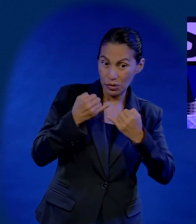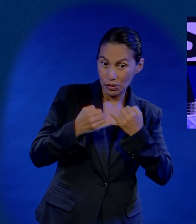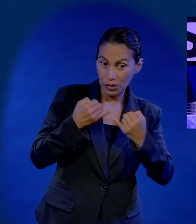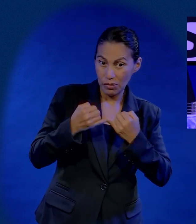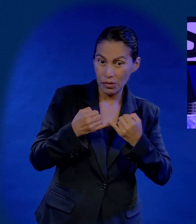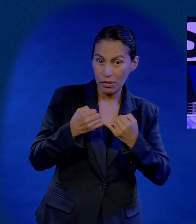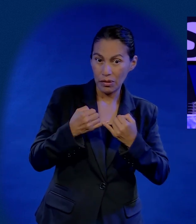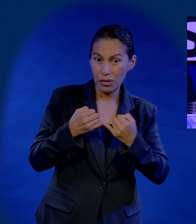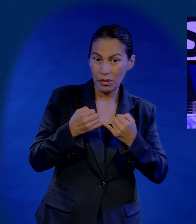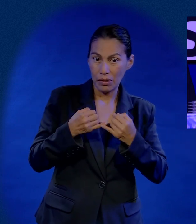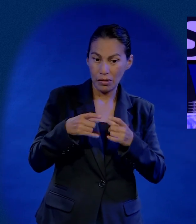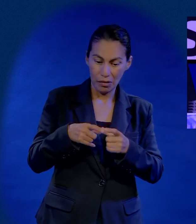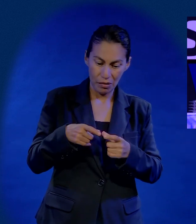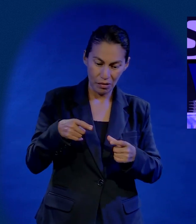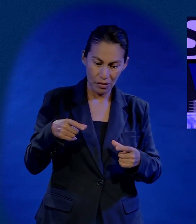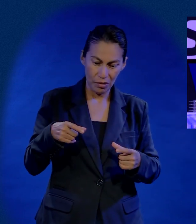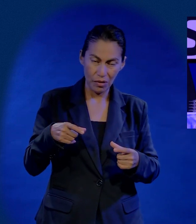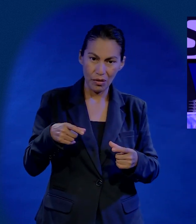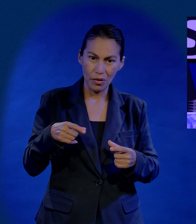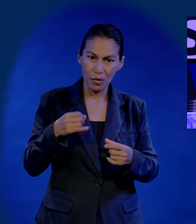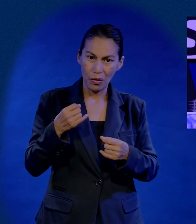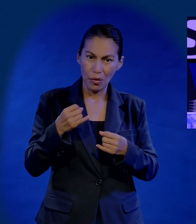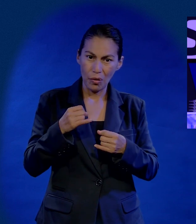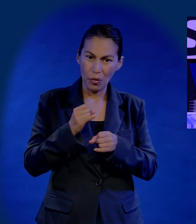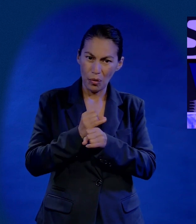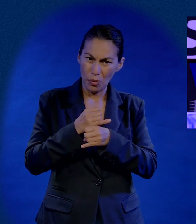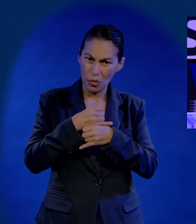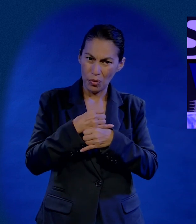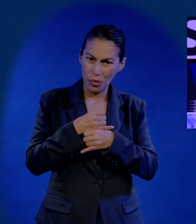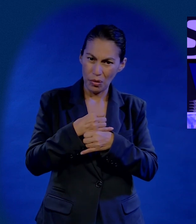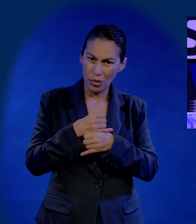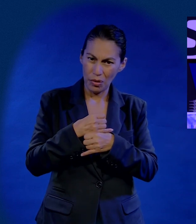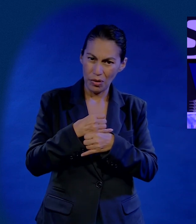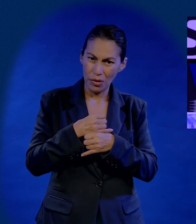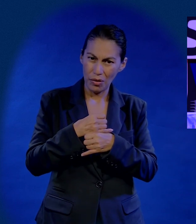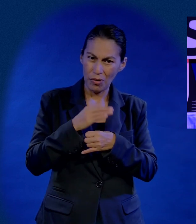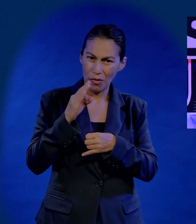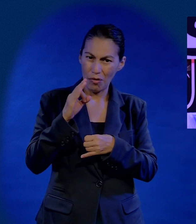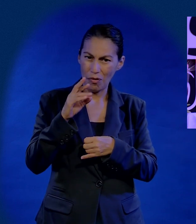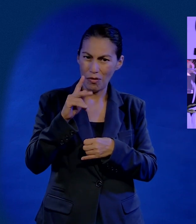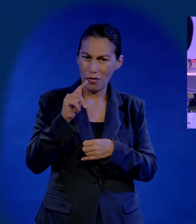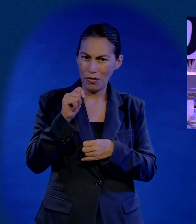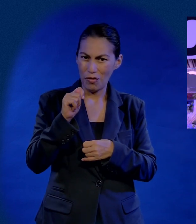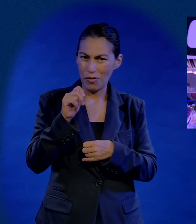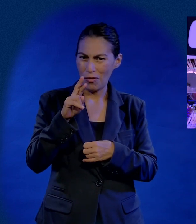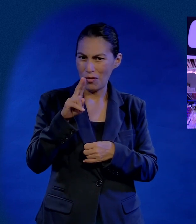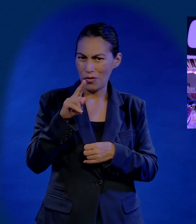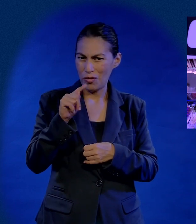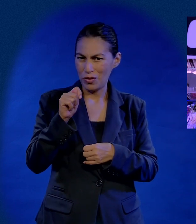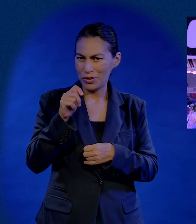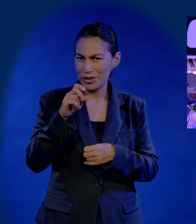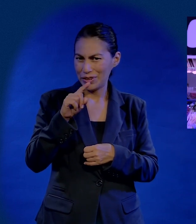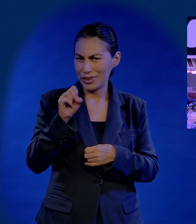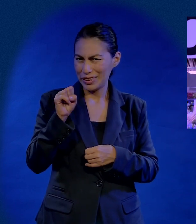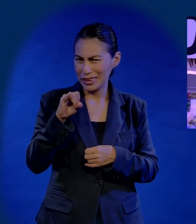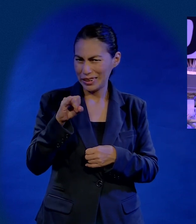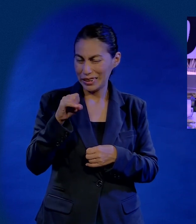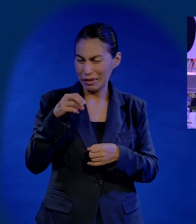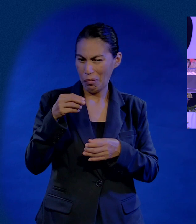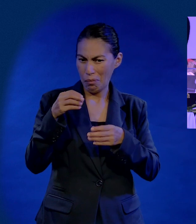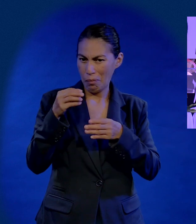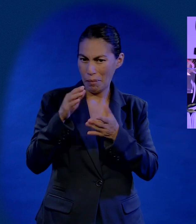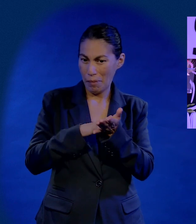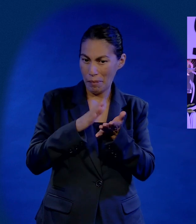que se jugaba fútbol con un bote de jugo que se llamaba Frutzi y le metías papel adentro. Y yo quería entrar a jugar. Decían, ¿a